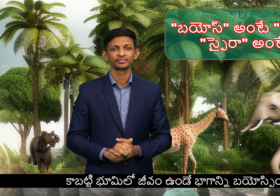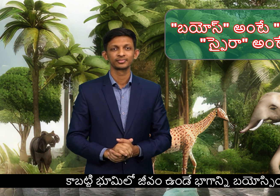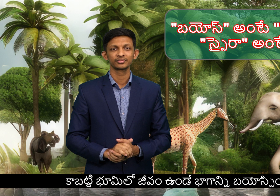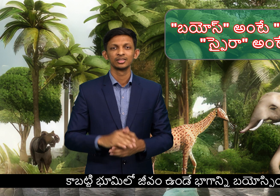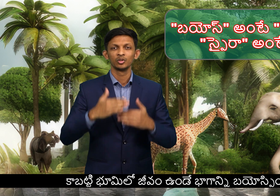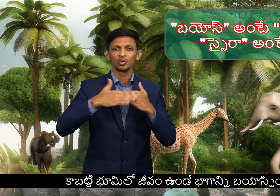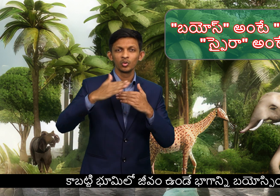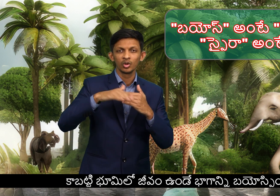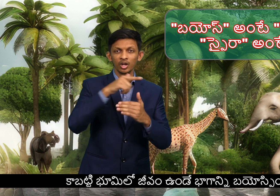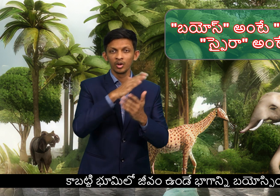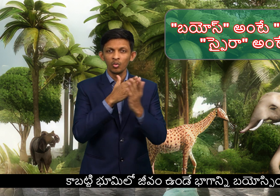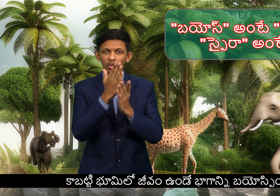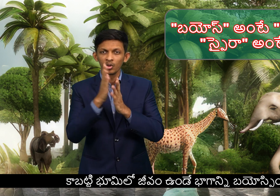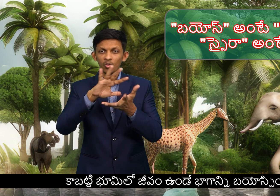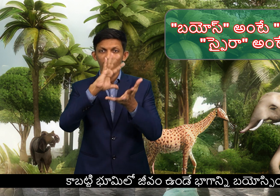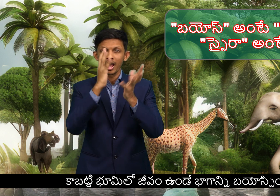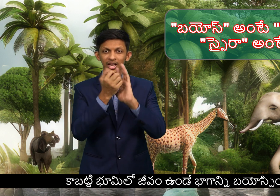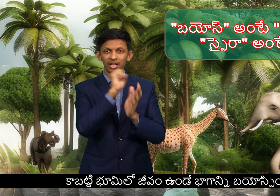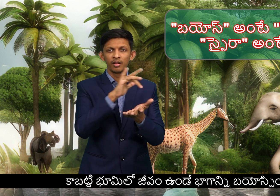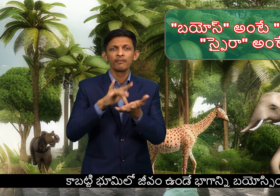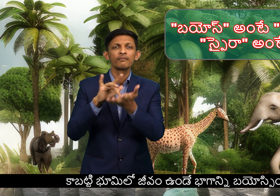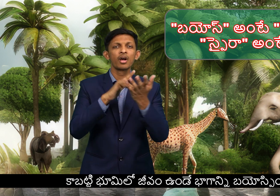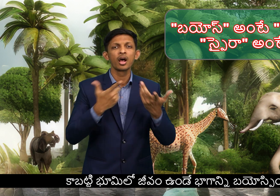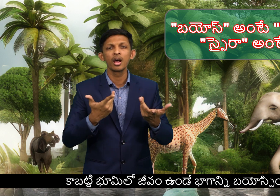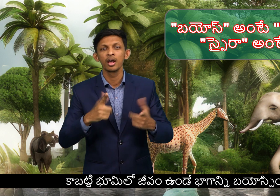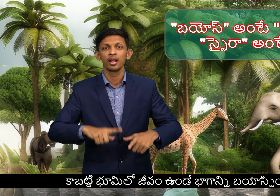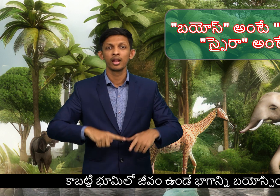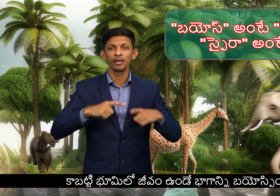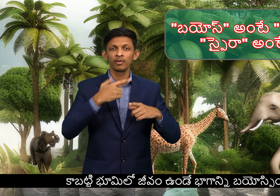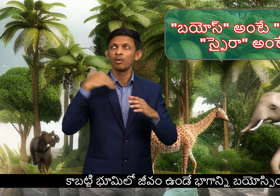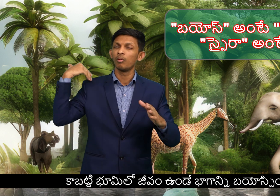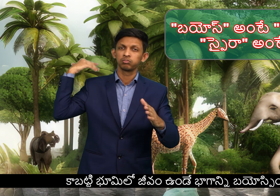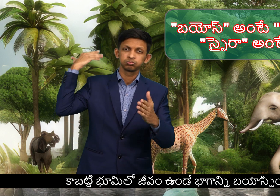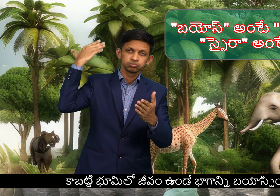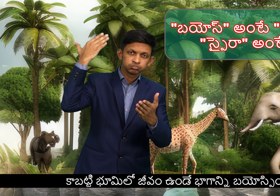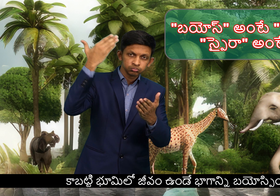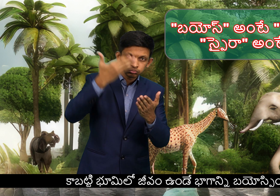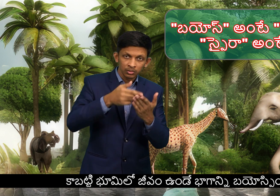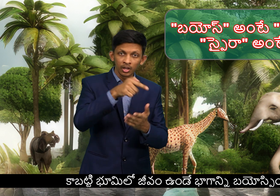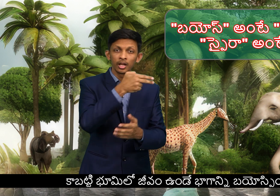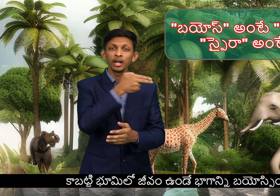కాబట్టి భూమిలో జీవం ఉండే భాగాన్ని బయోస్పియర్ అంటారు.